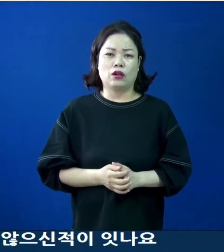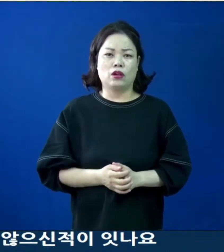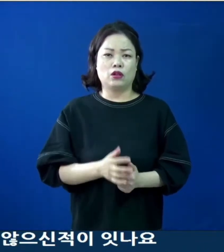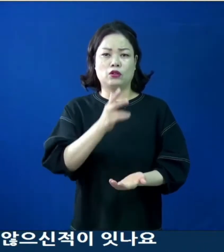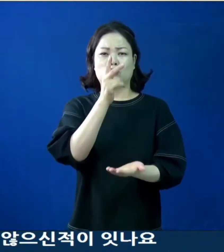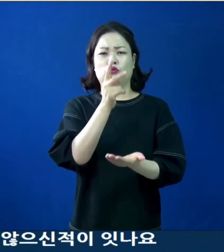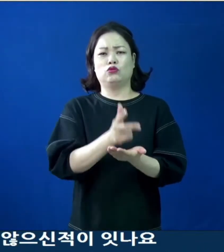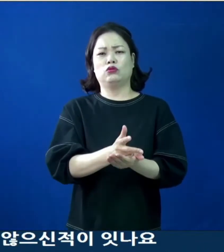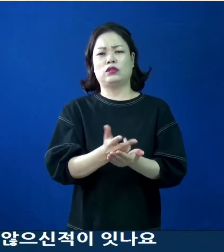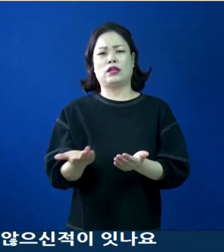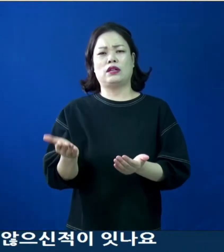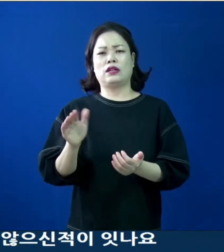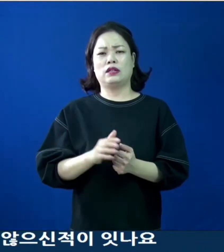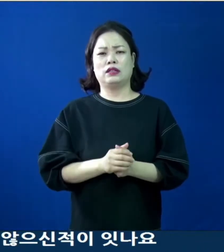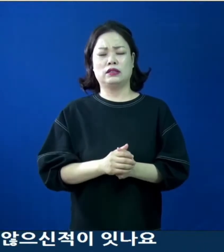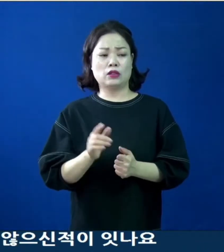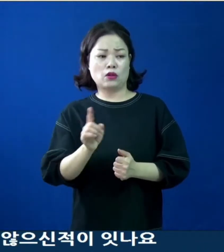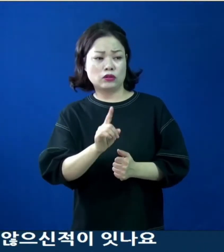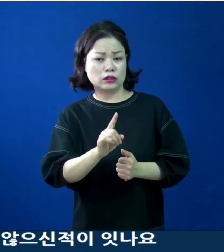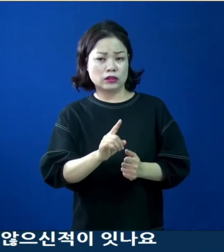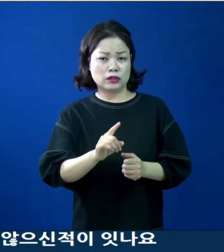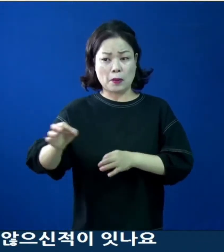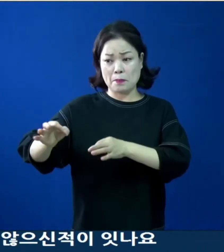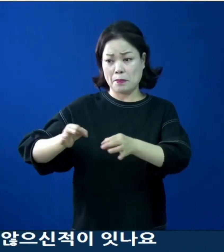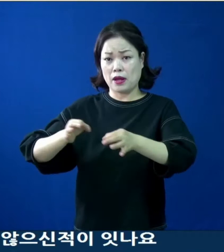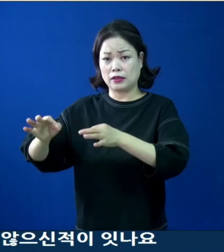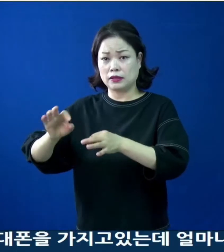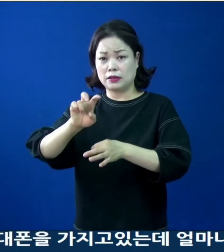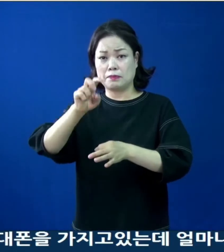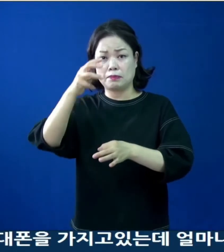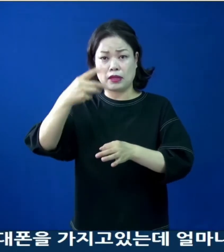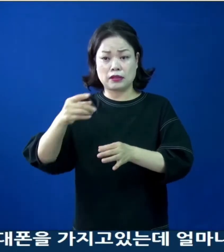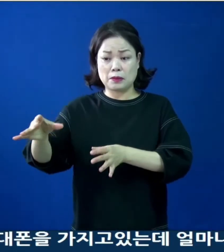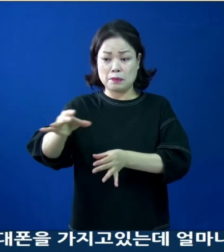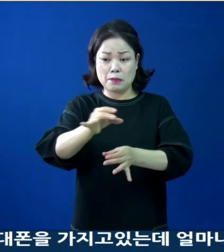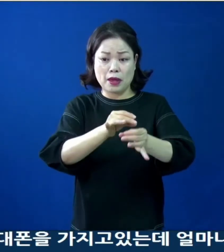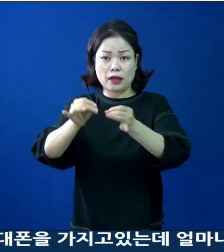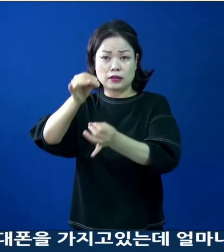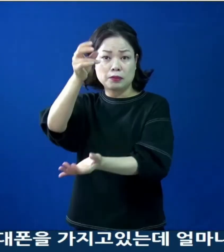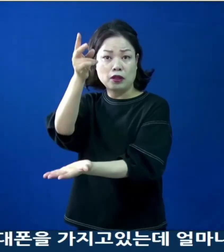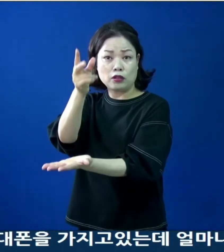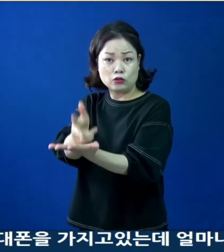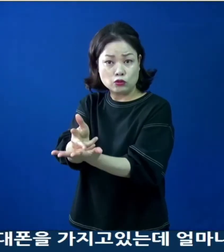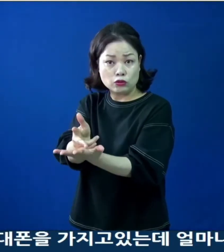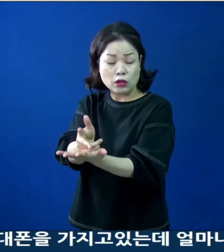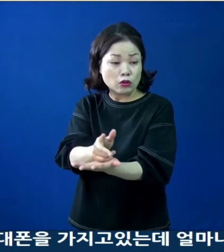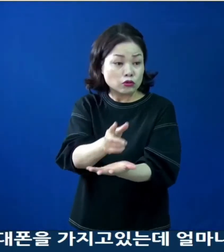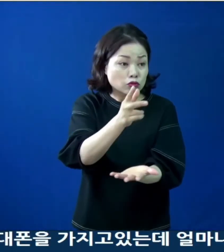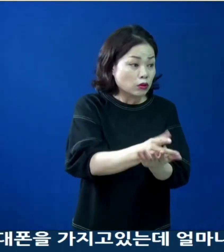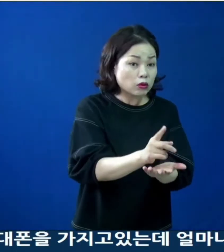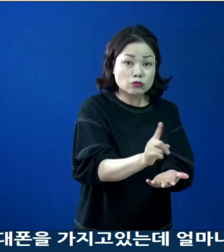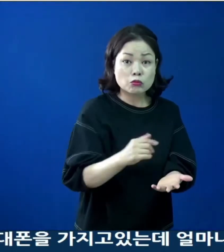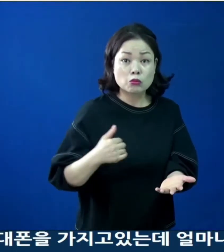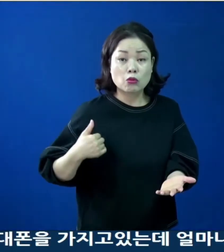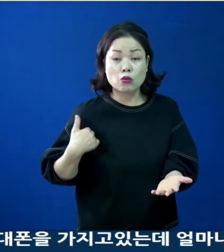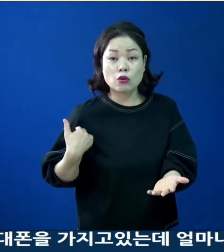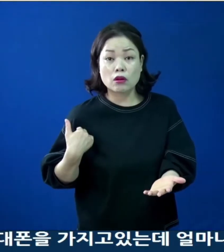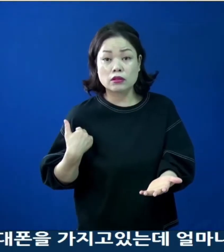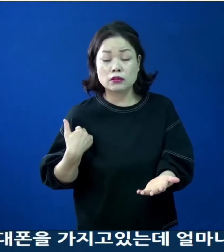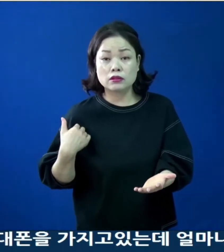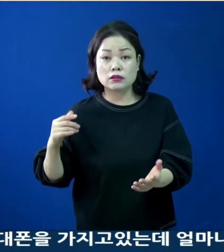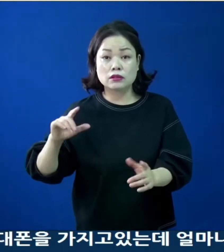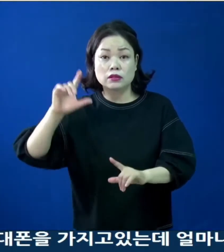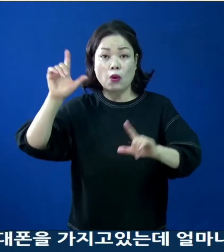주차를 했는데, 어떤 마트나 백화점에 가서 주차를 했는데 주차를 어디다 했는지조차를 모르는